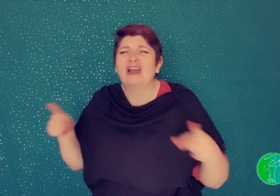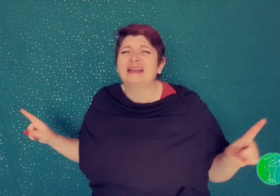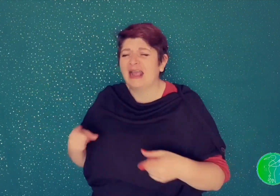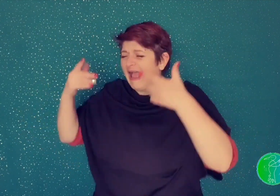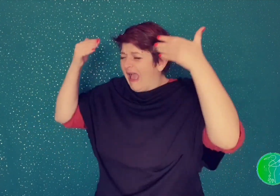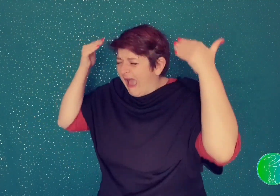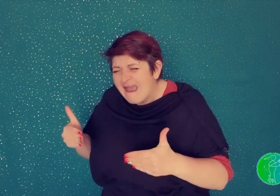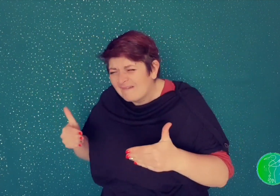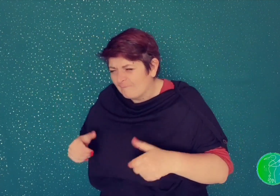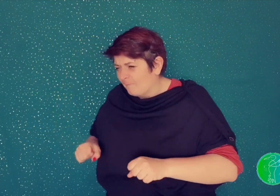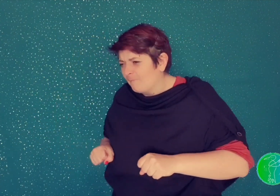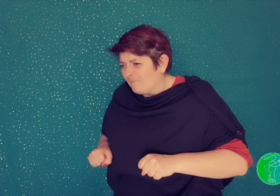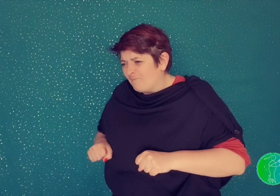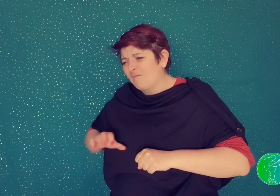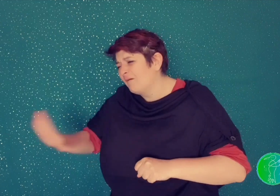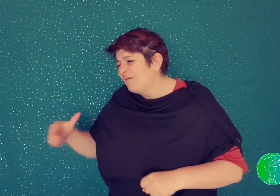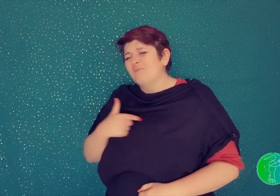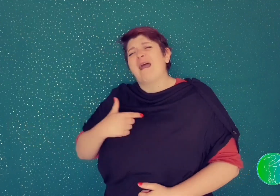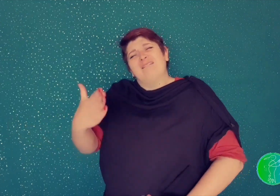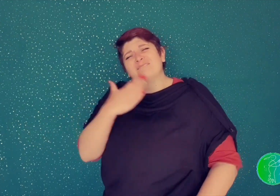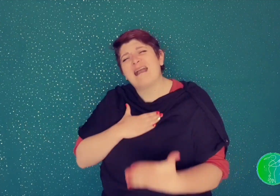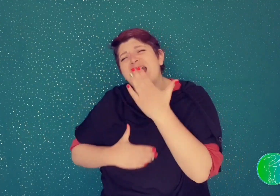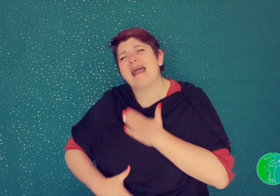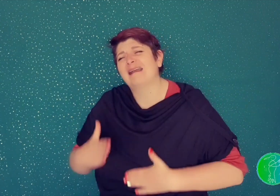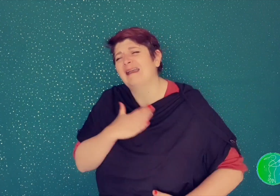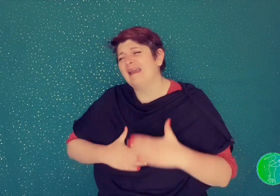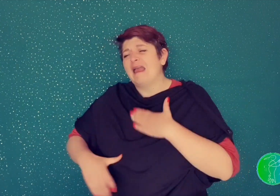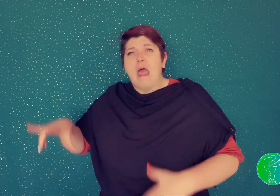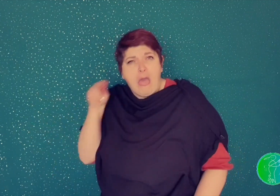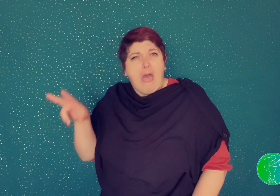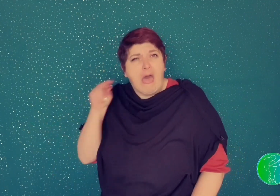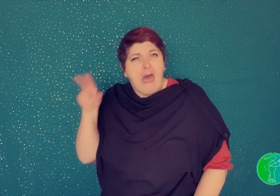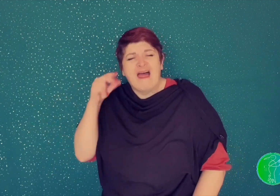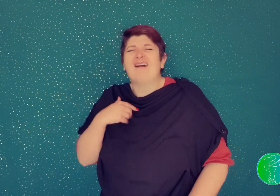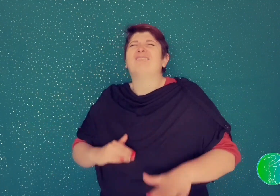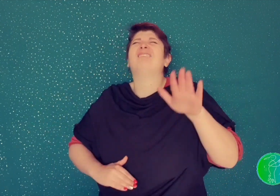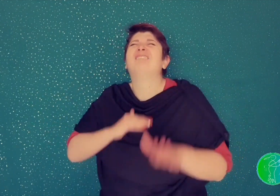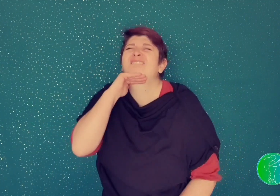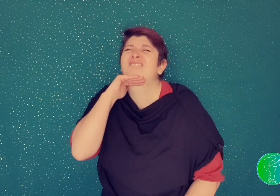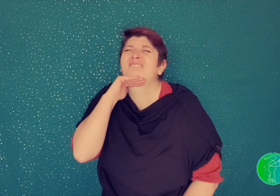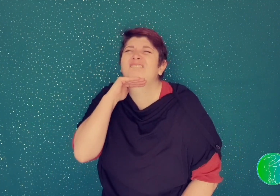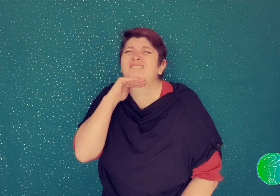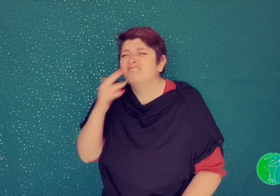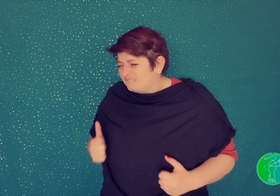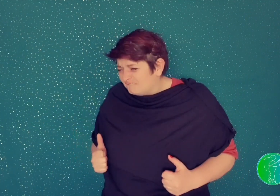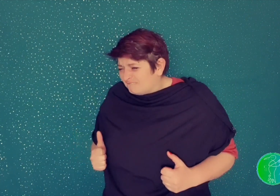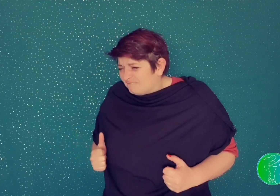Arrêtez cette musique, dit la souris. Je suis fatiguée et je ne peux pas l'entendre plus longtemps.